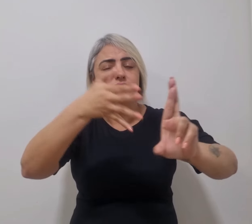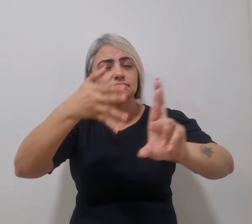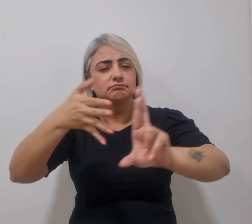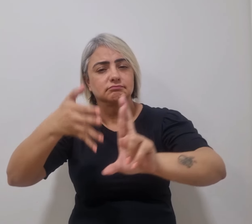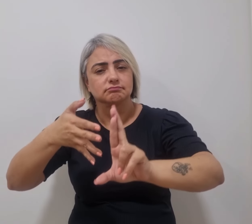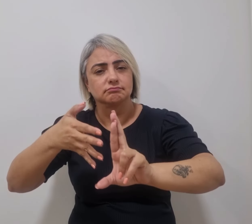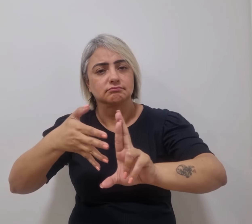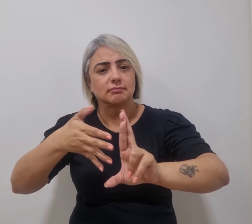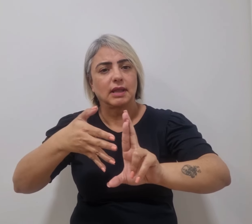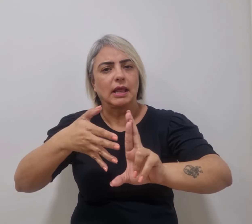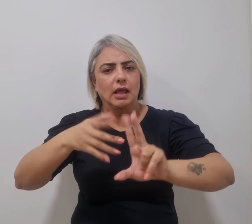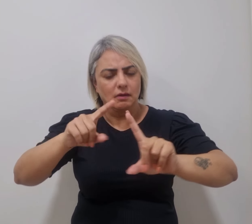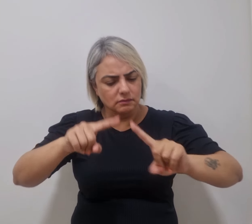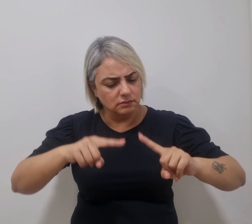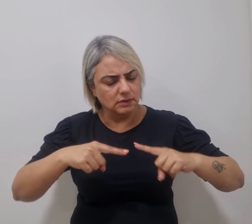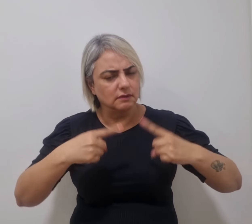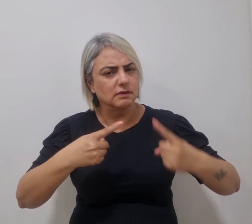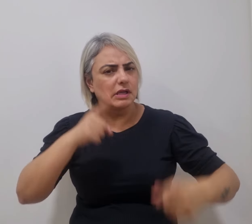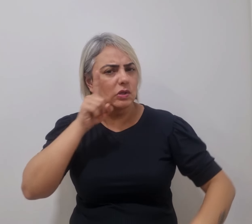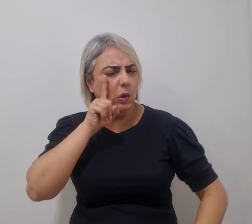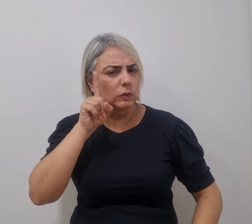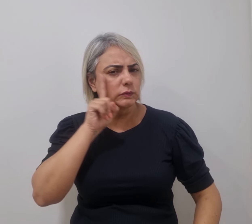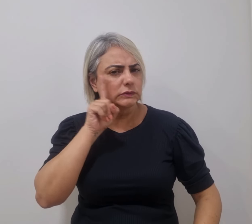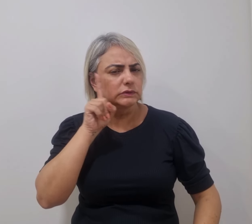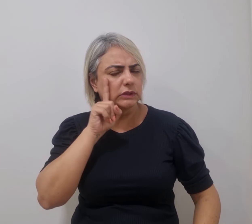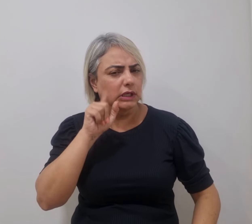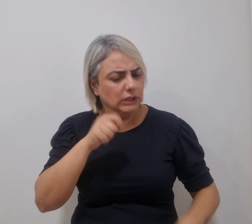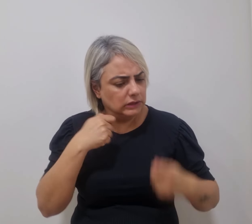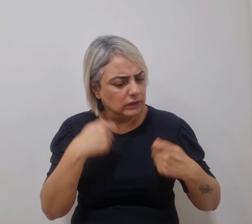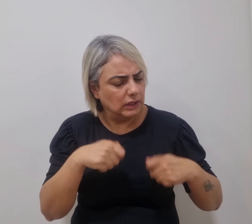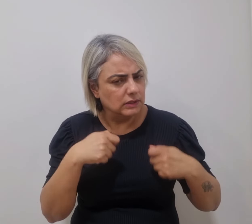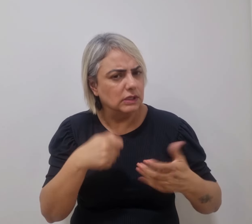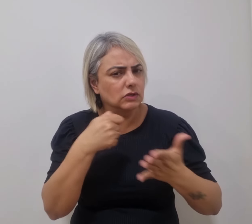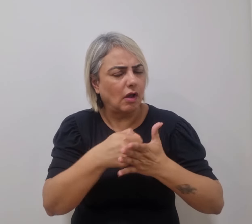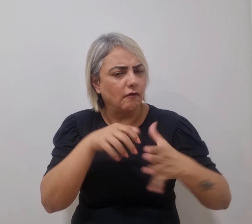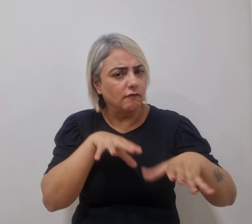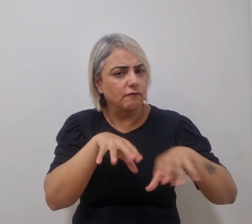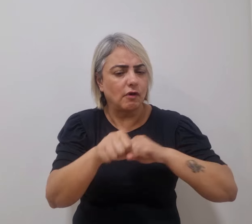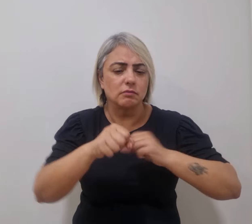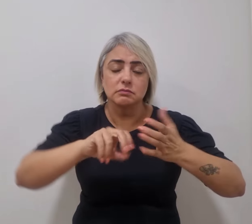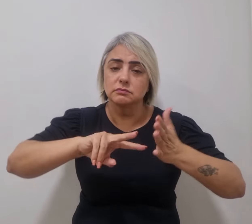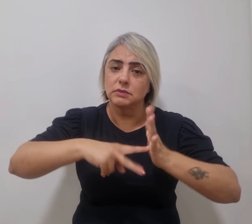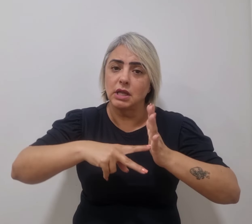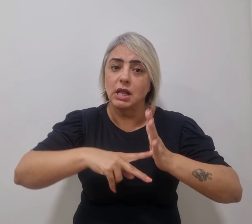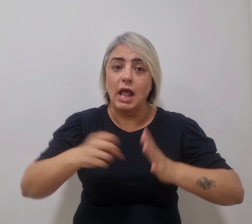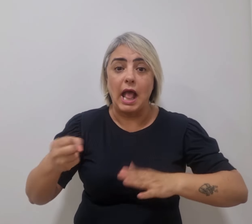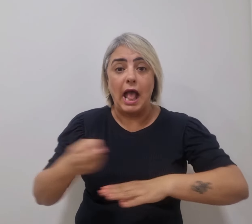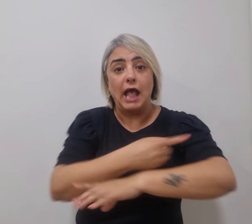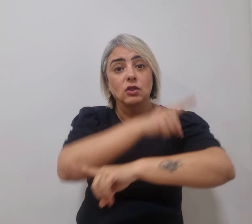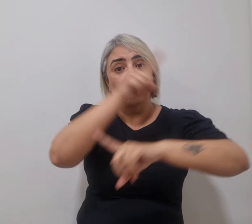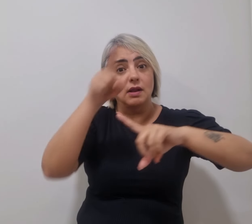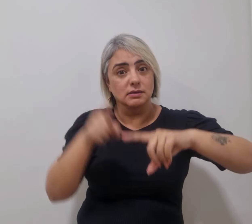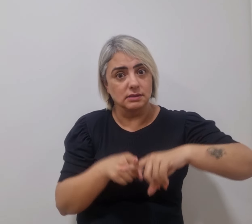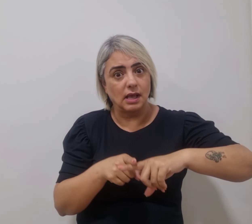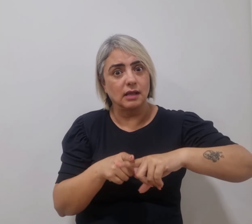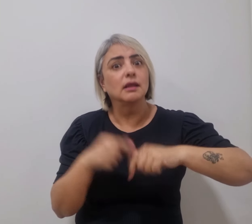Um desafio diário que exige uma formação sindical atualizada, capaz de